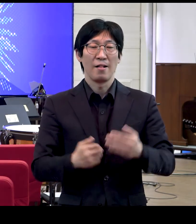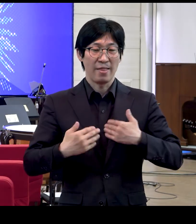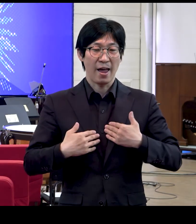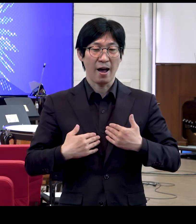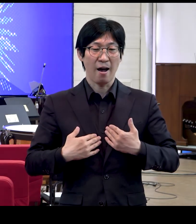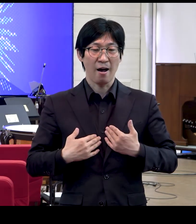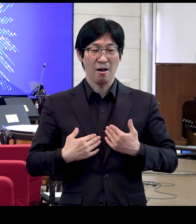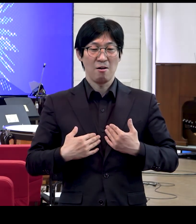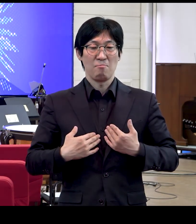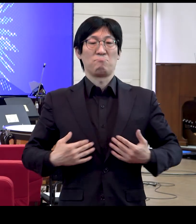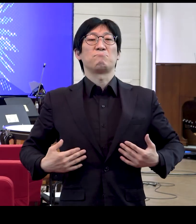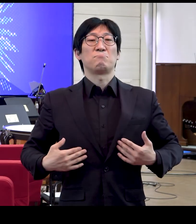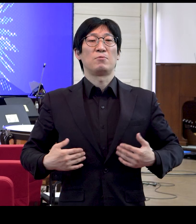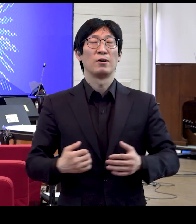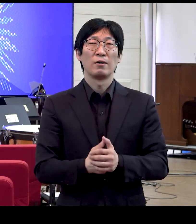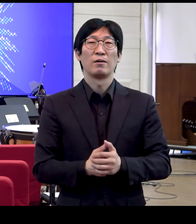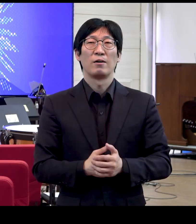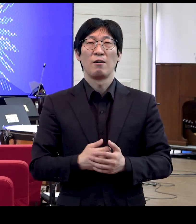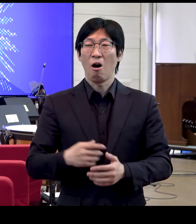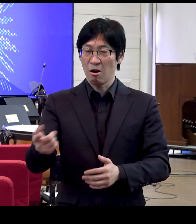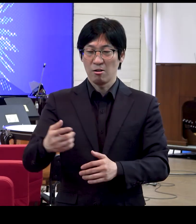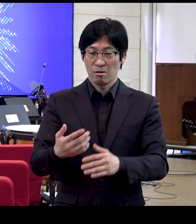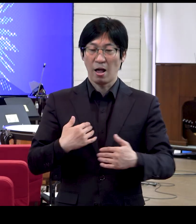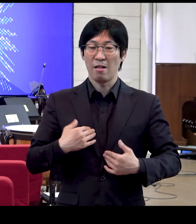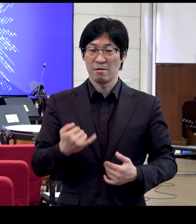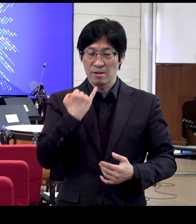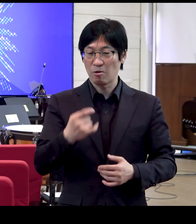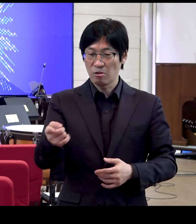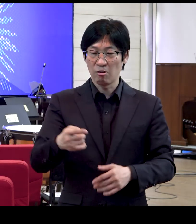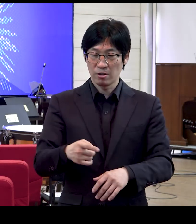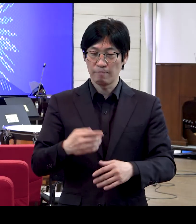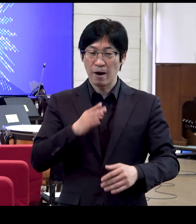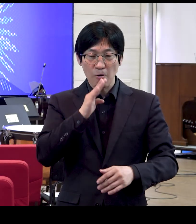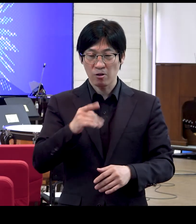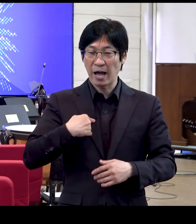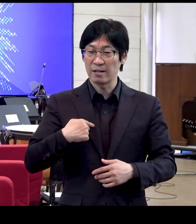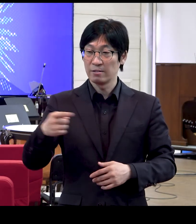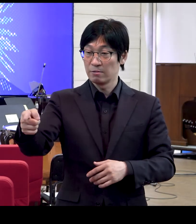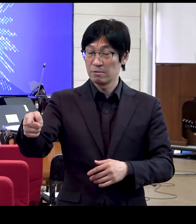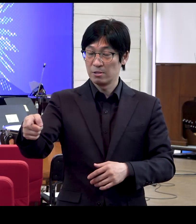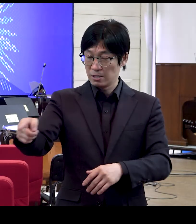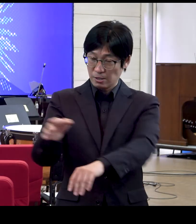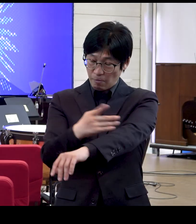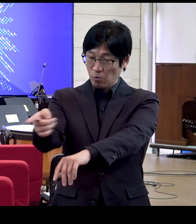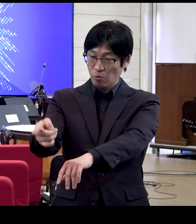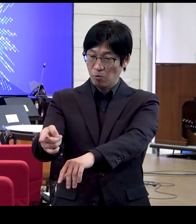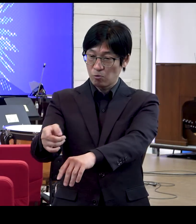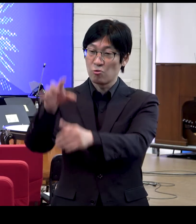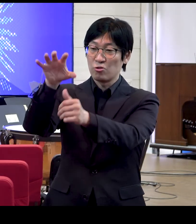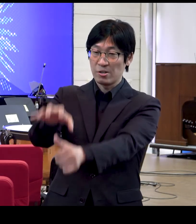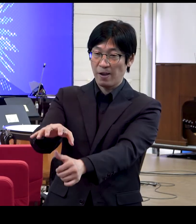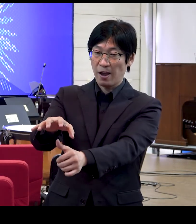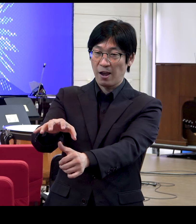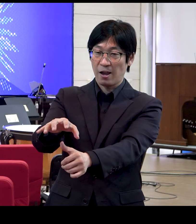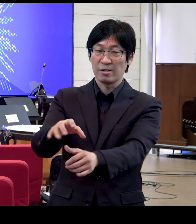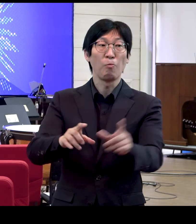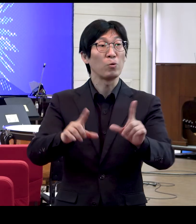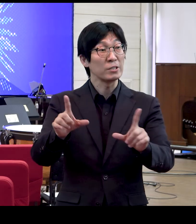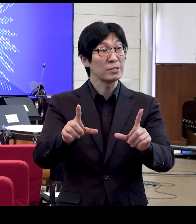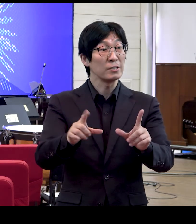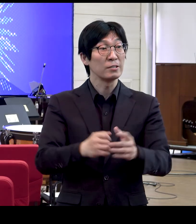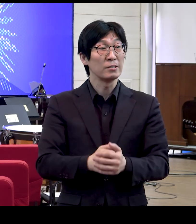자기 자아를 내세우고 자기 자존심을 세우고 상대방을 갖다 지배하려고 하는 어떤 그런 고통스러운 관계가 되는